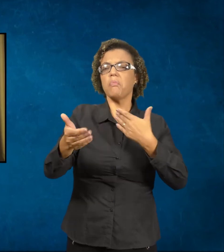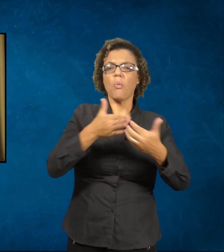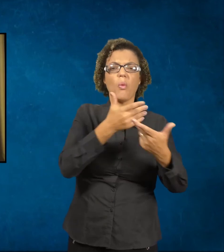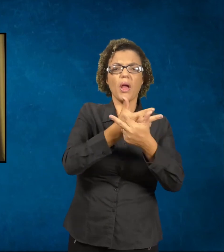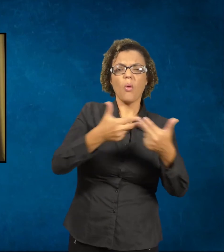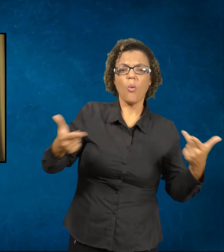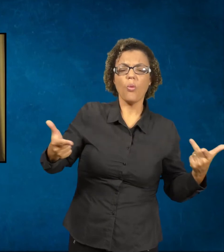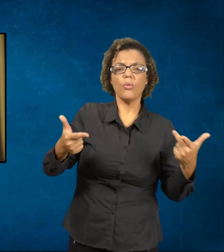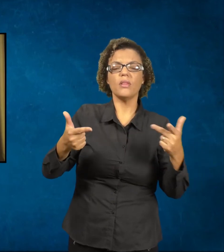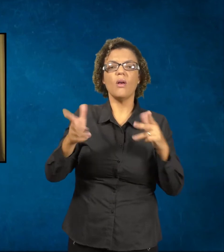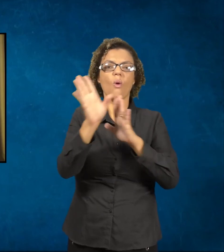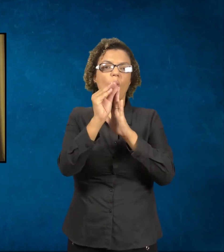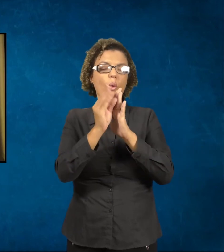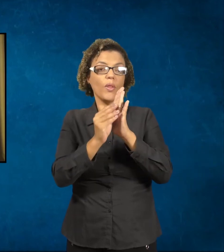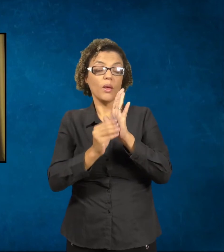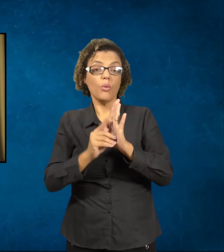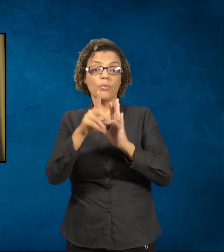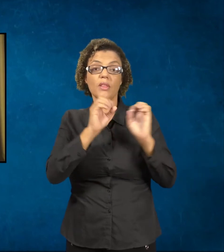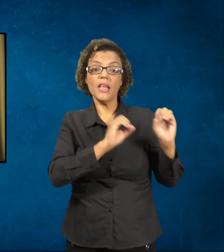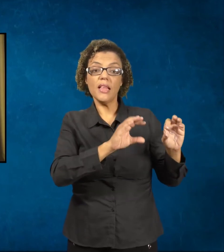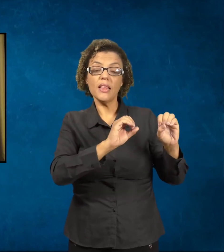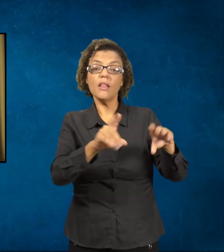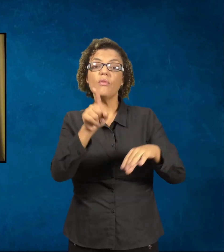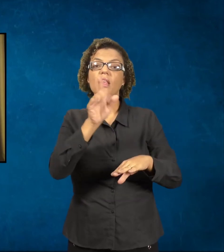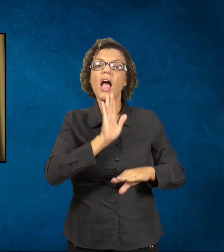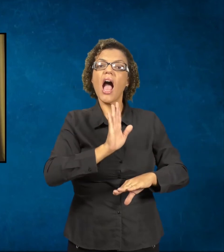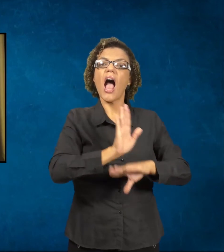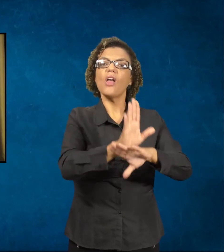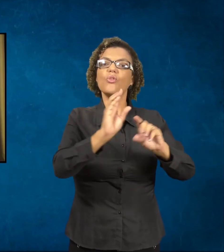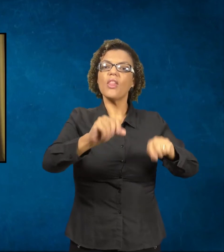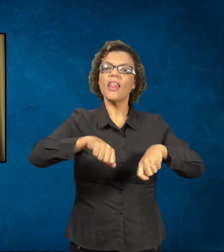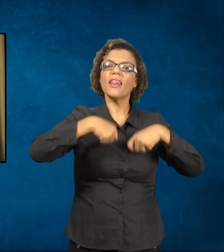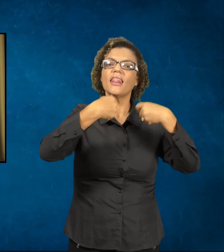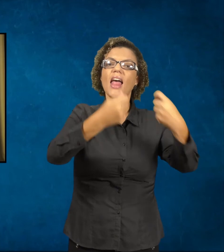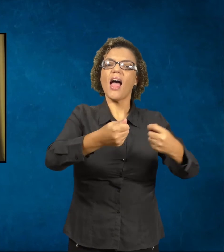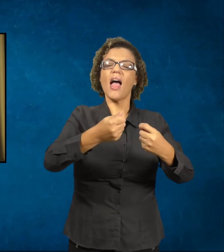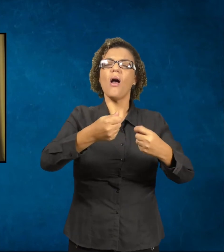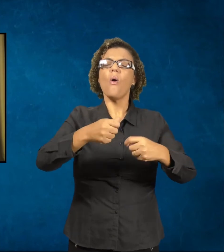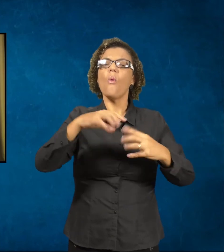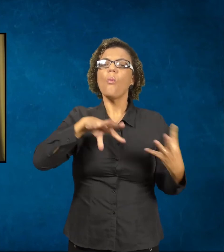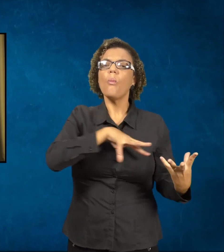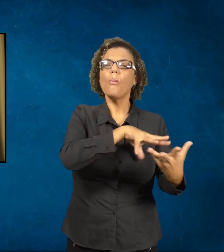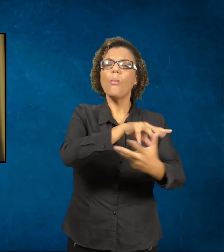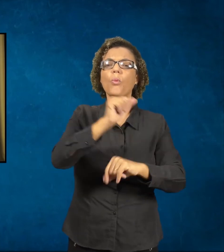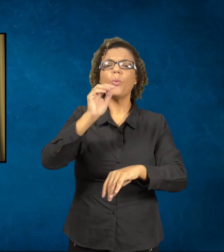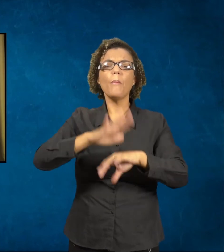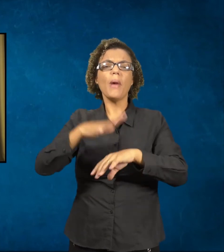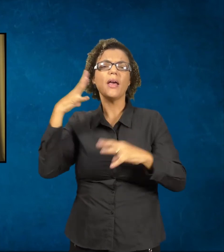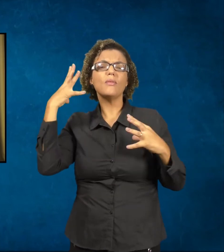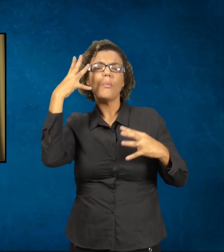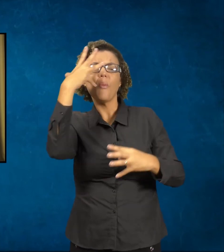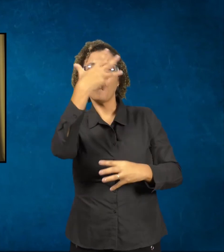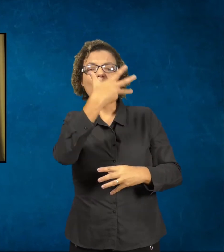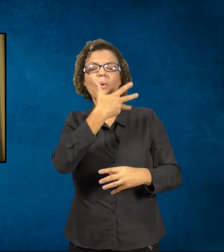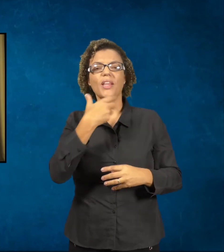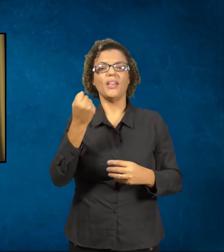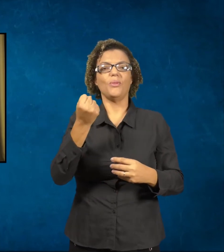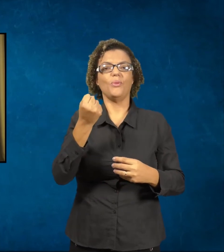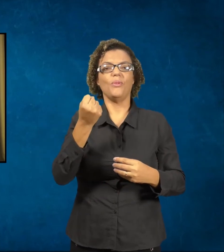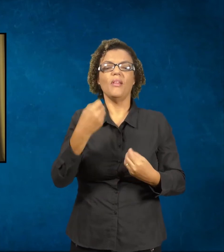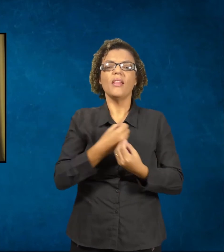você transmite, você está ajudando a embelezar o mundo desse aluno. Você está ajudando a trazer harmonia, a ver